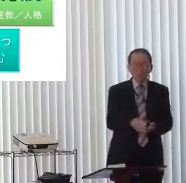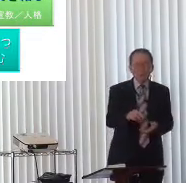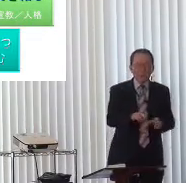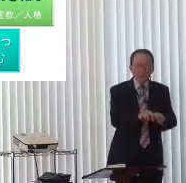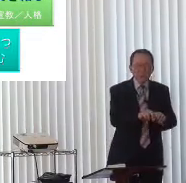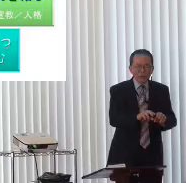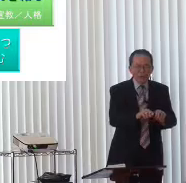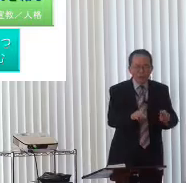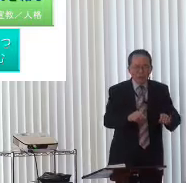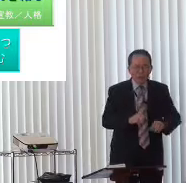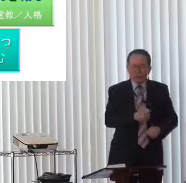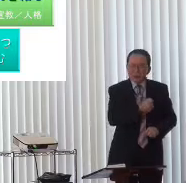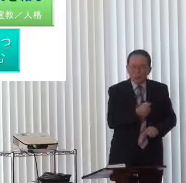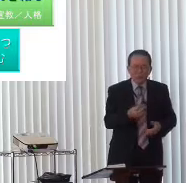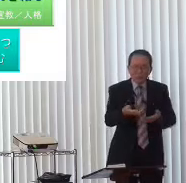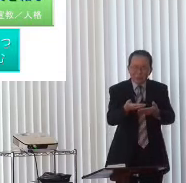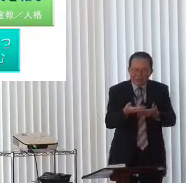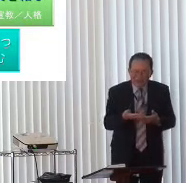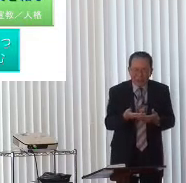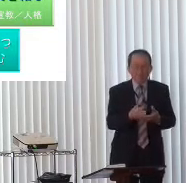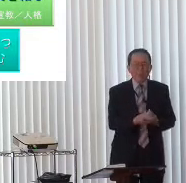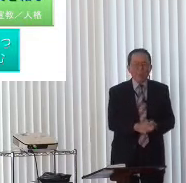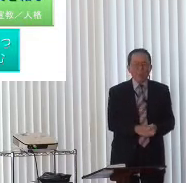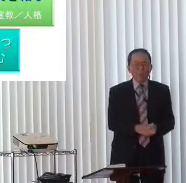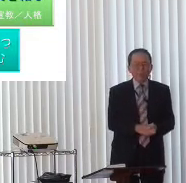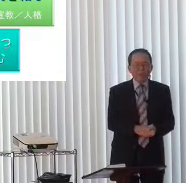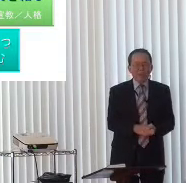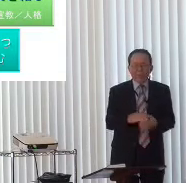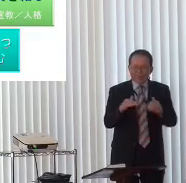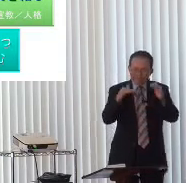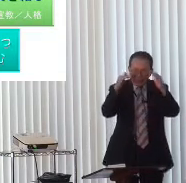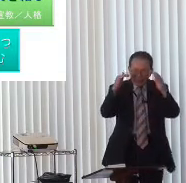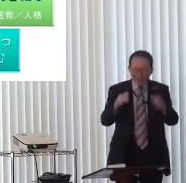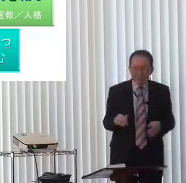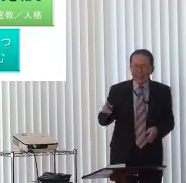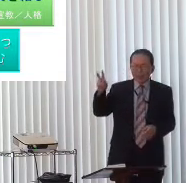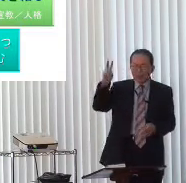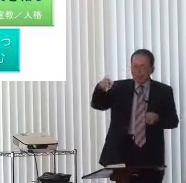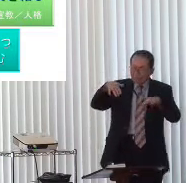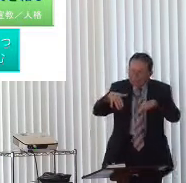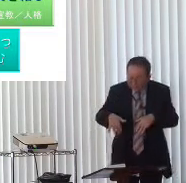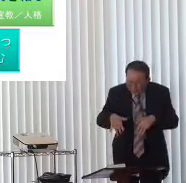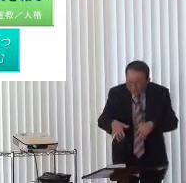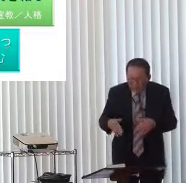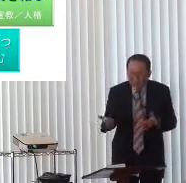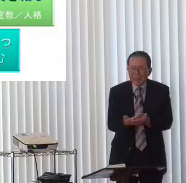地上に生を受けた者として成熟し、あなたの弟子として